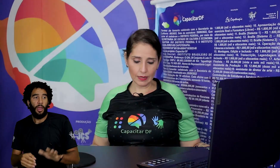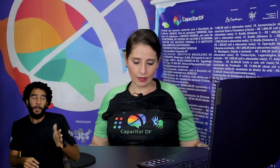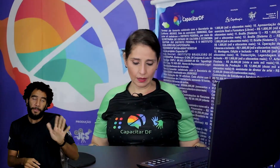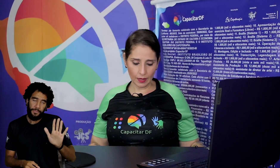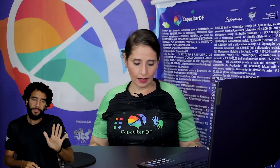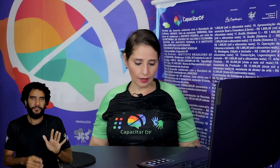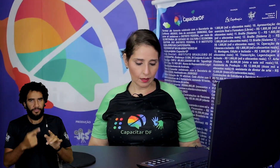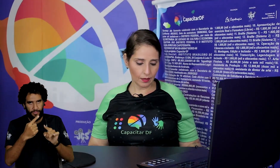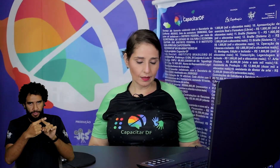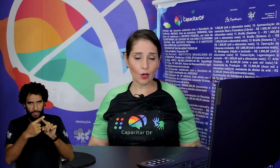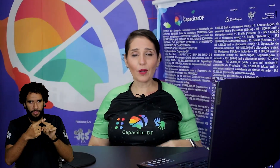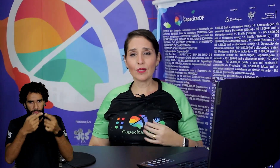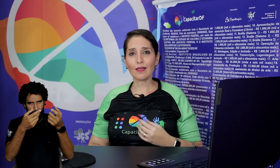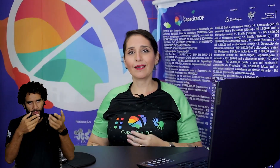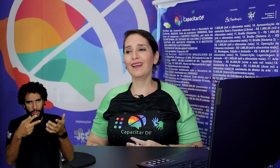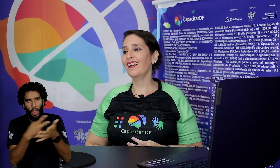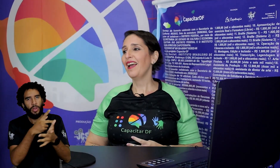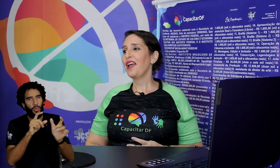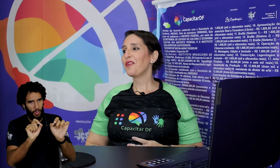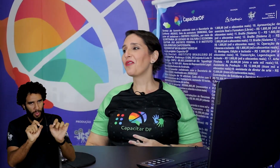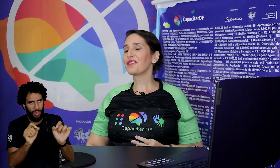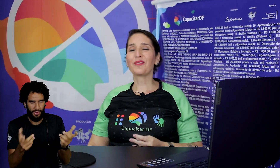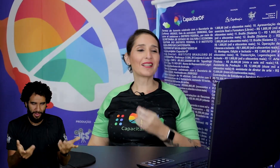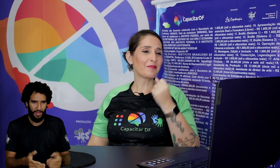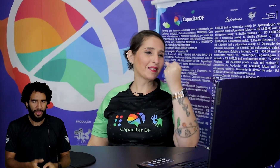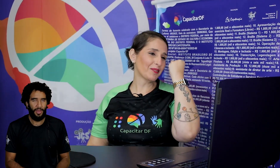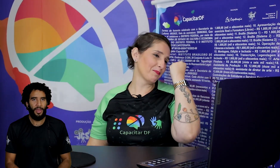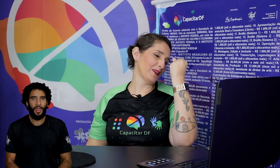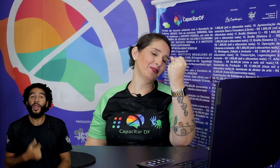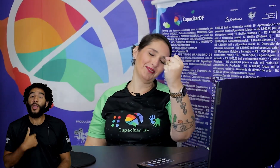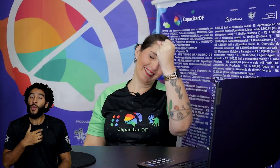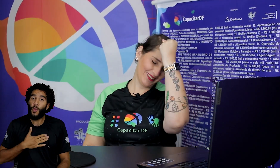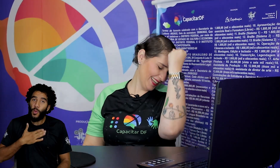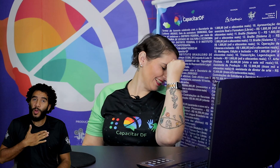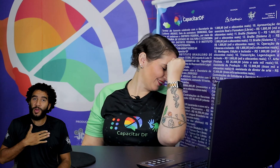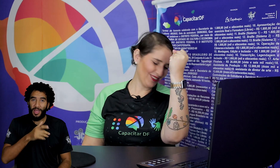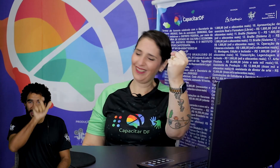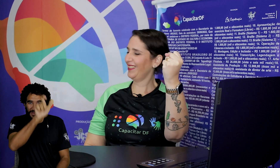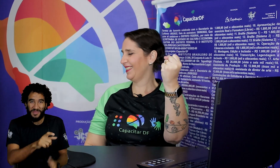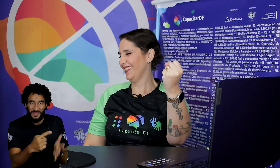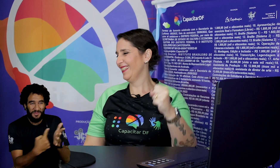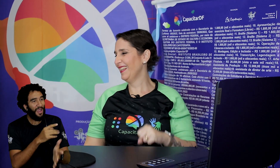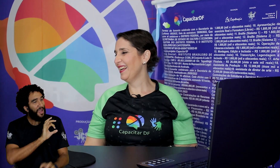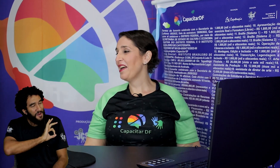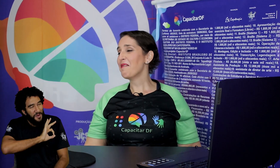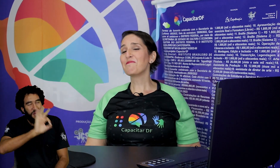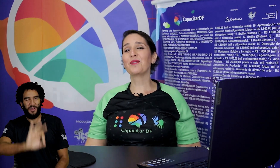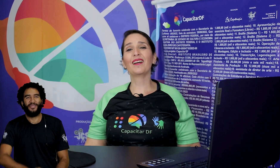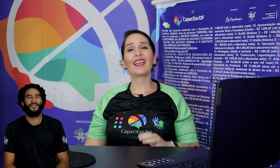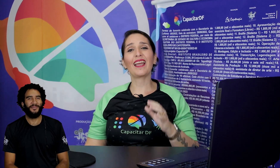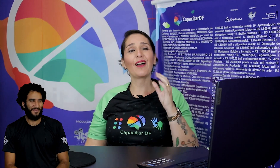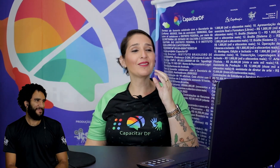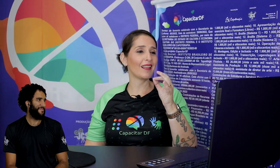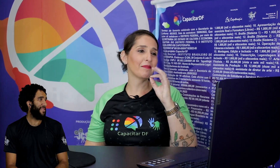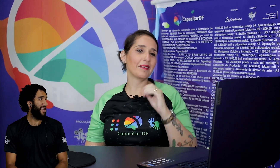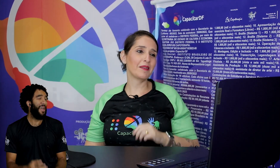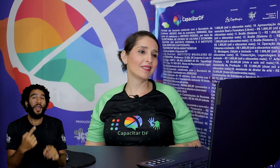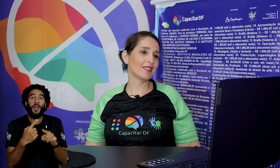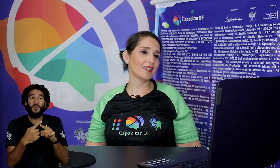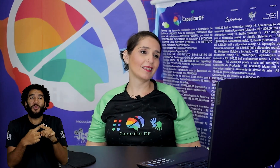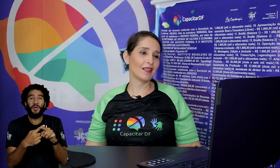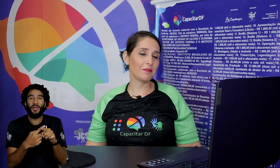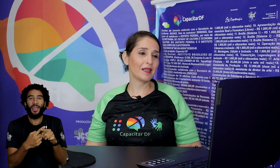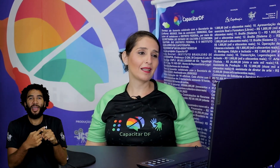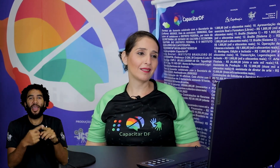porque assim, isso é uma coisa que eu gosto quando as pessoas perguntam, adoro, porque é o tema da